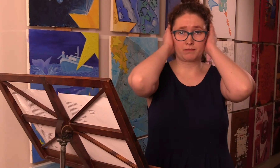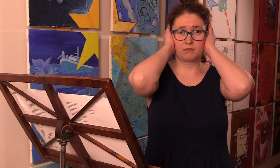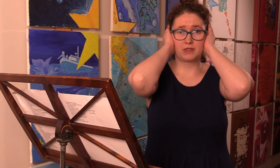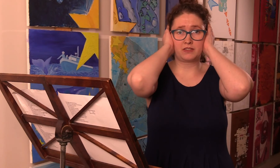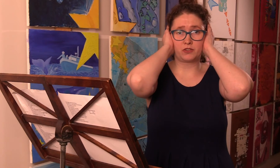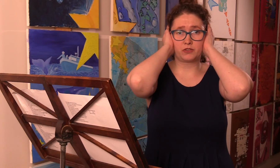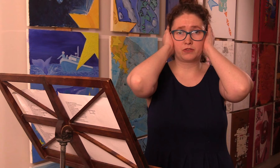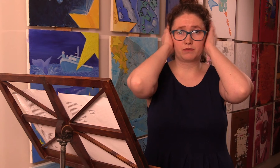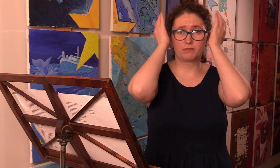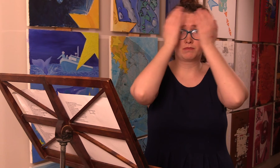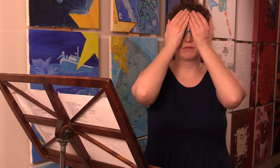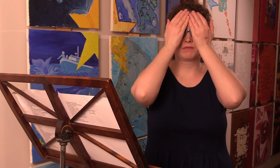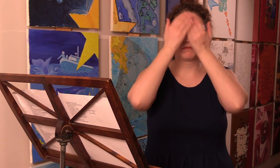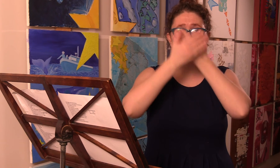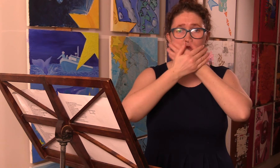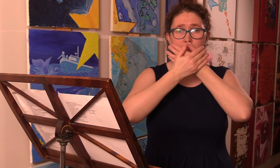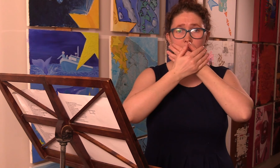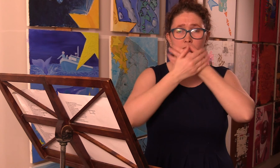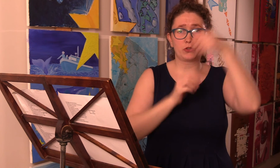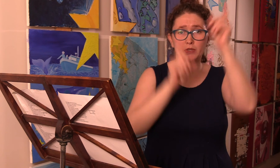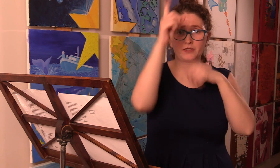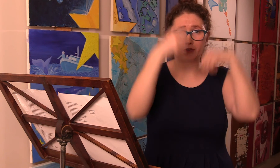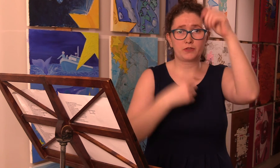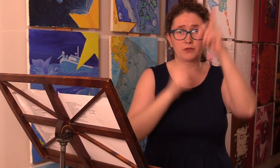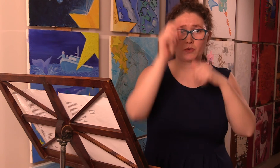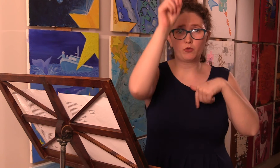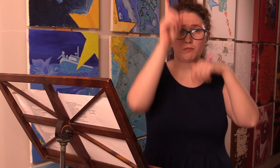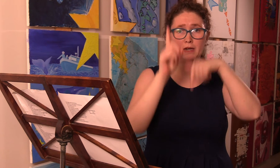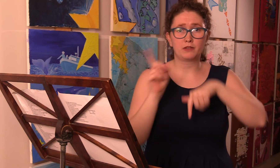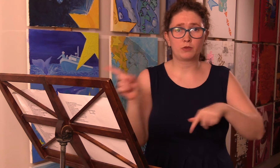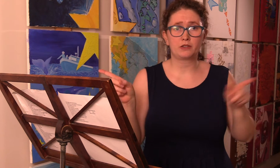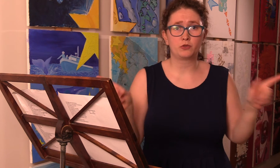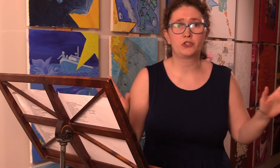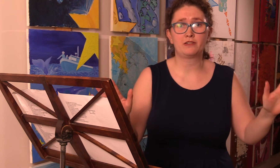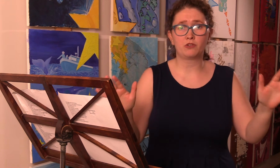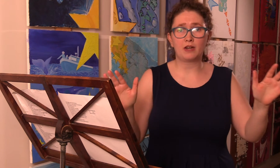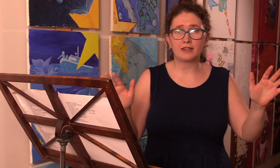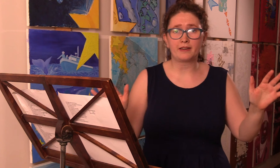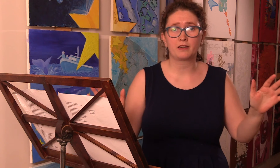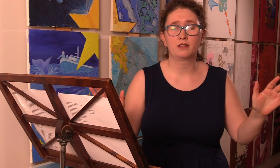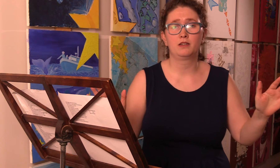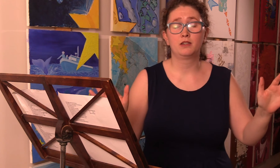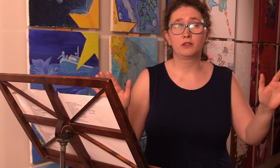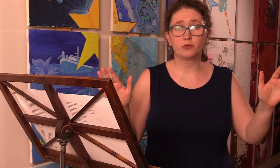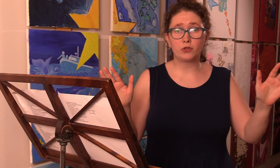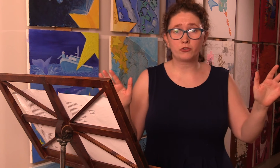Tes sens, dans tous les sens, haut, bas, droite, gauche, avant, arrière. Ton corps